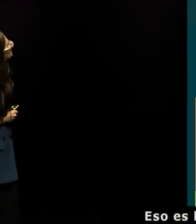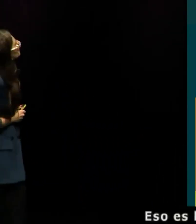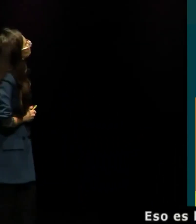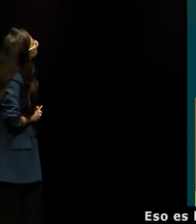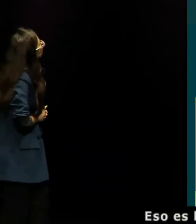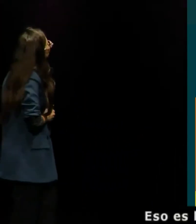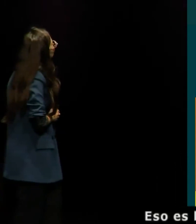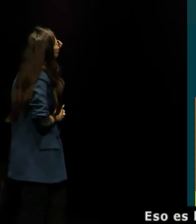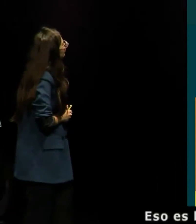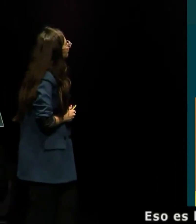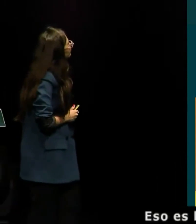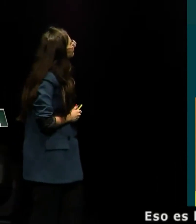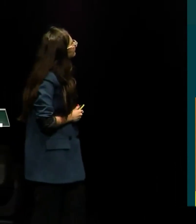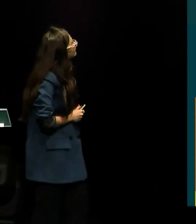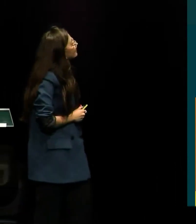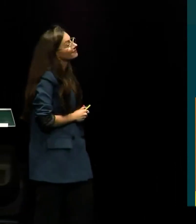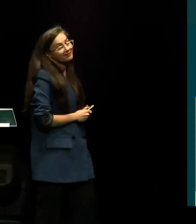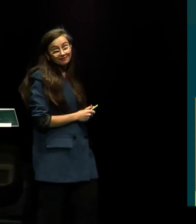trabajo?